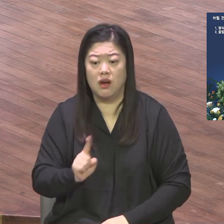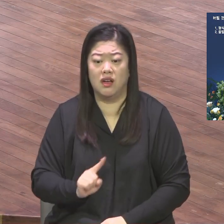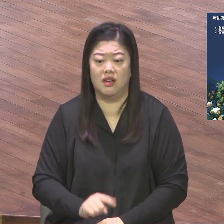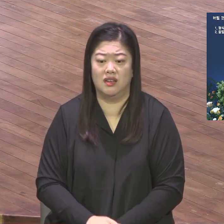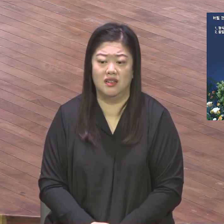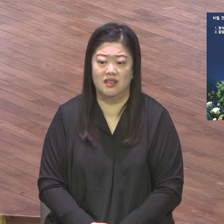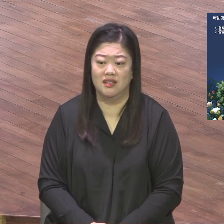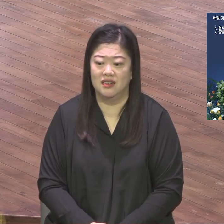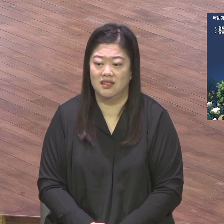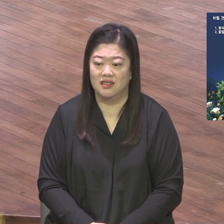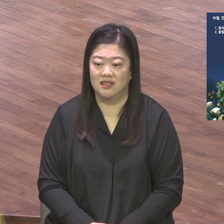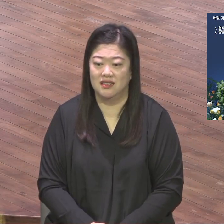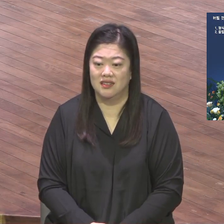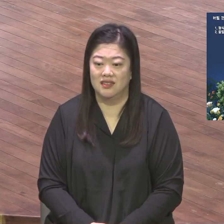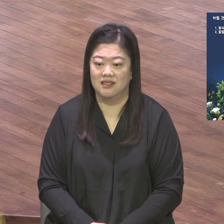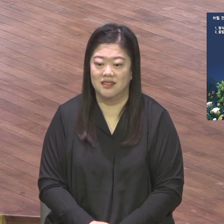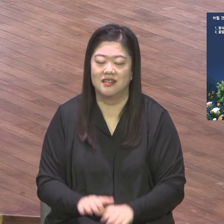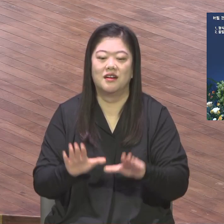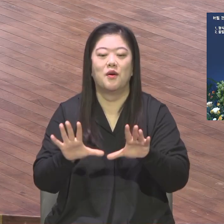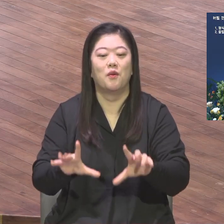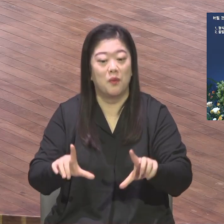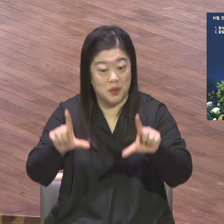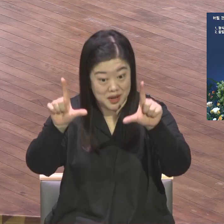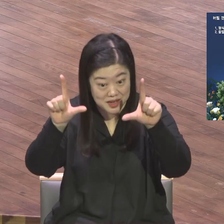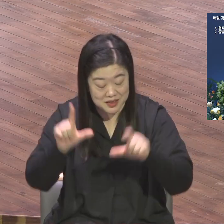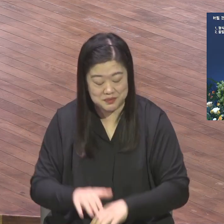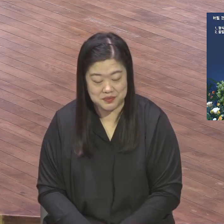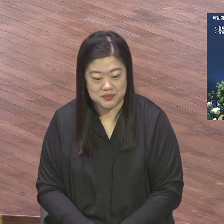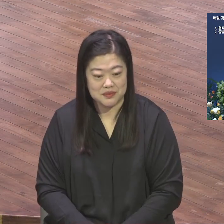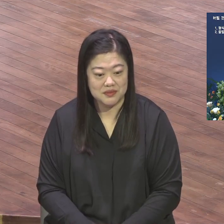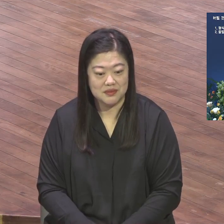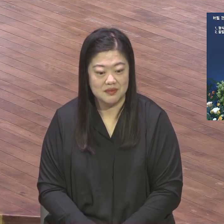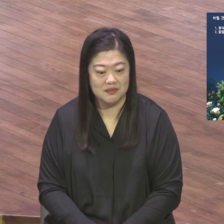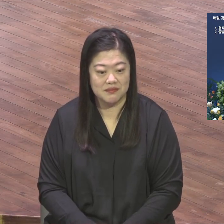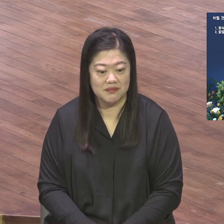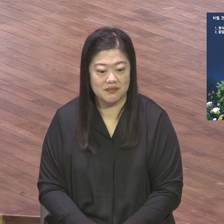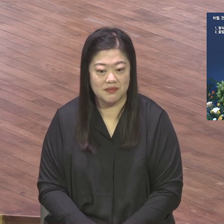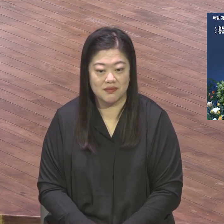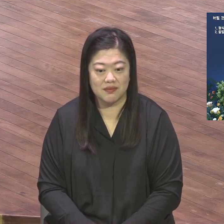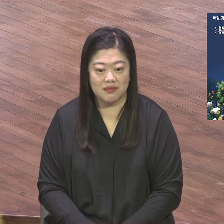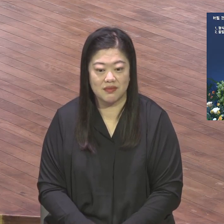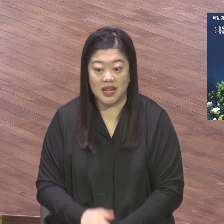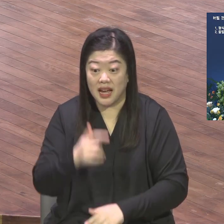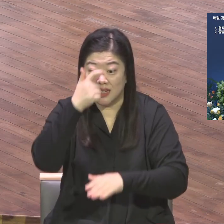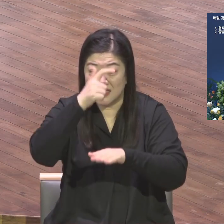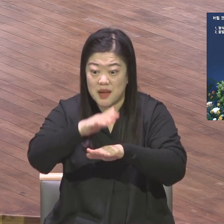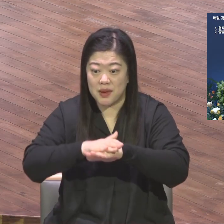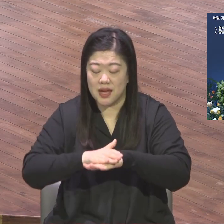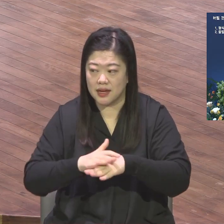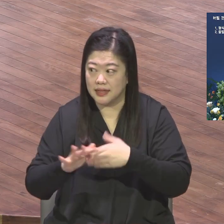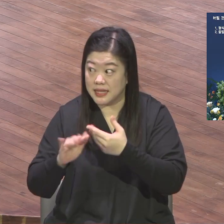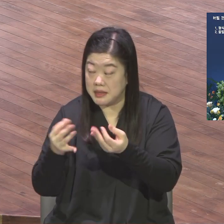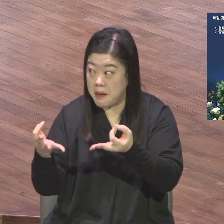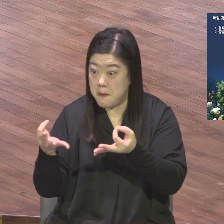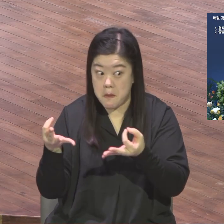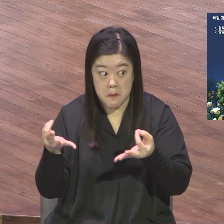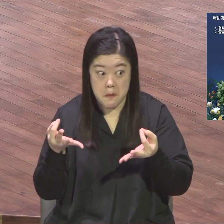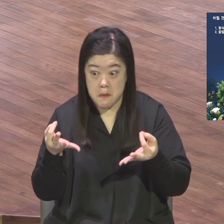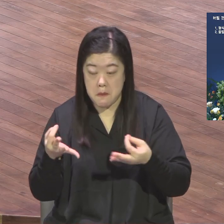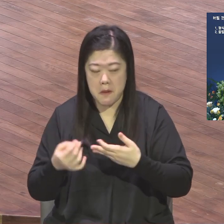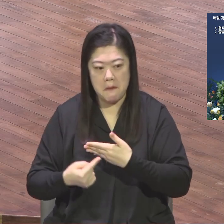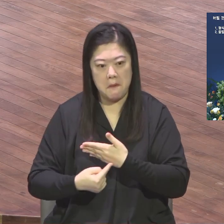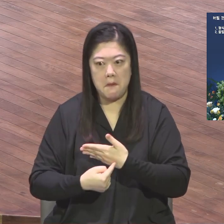2023년 마무리하는 오늘 영계 모든 성도들 형식적 종교생활, 형식적